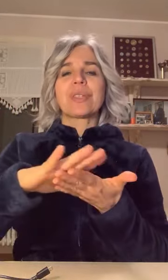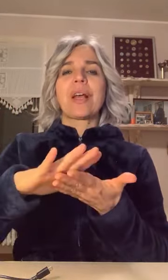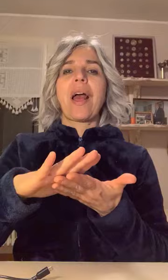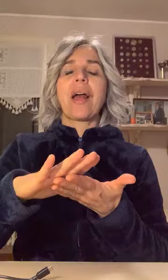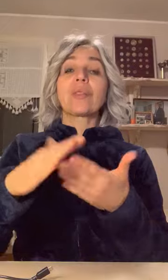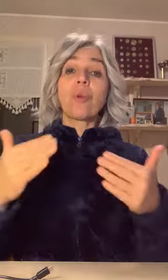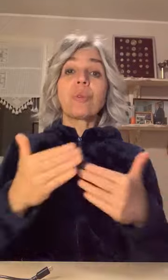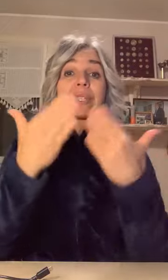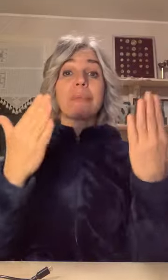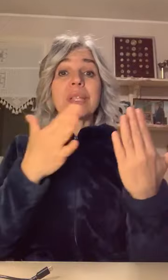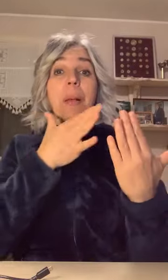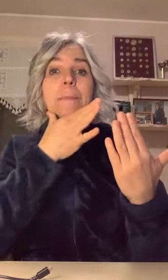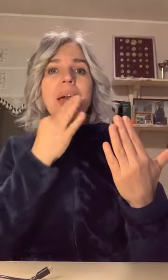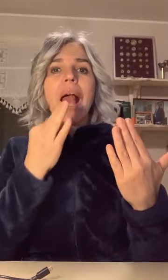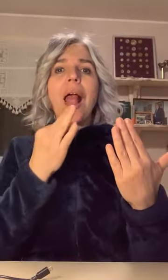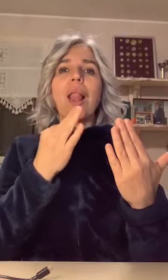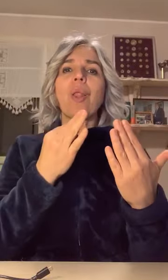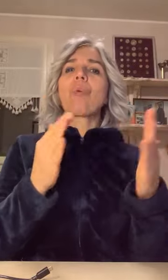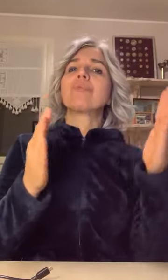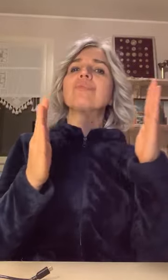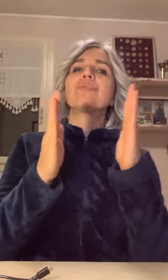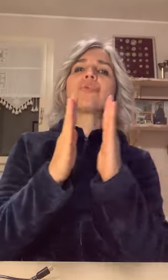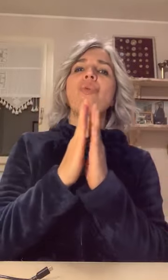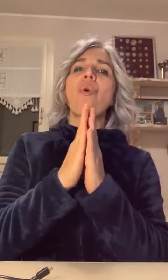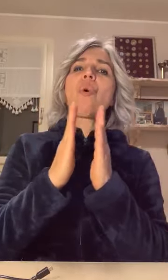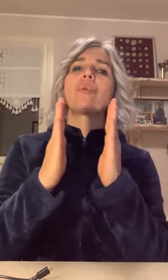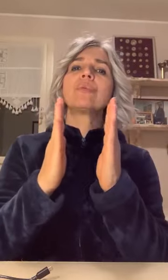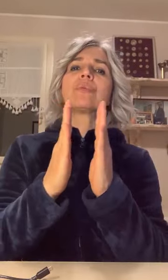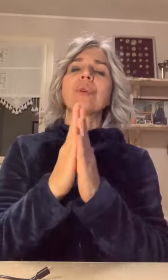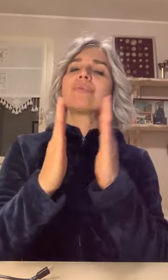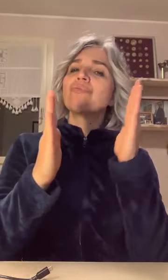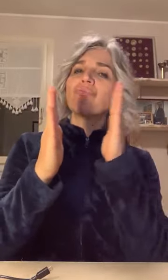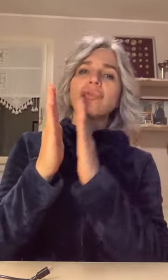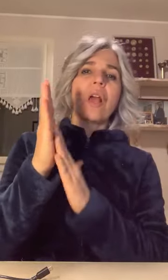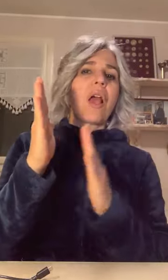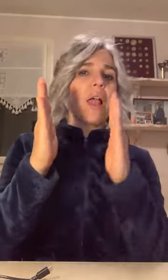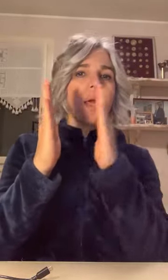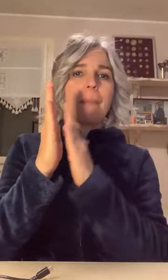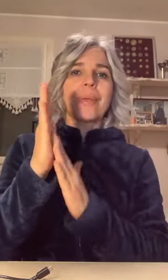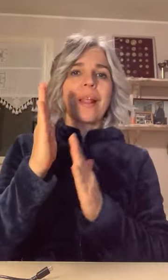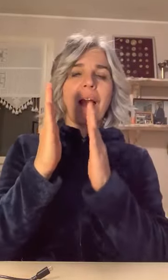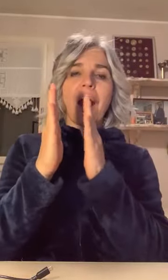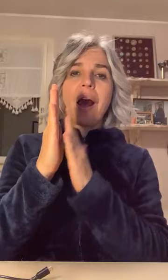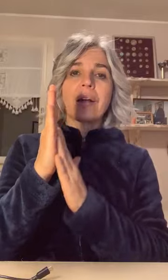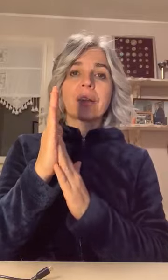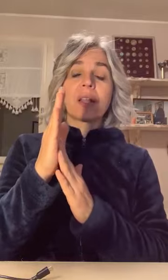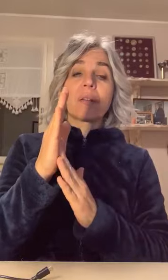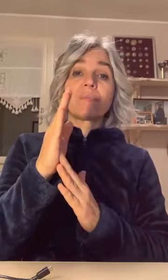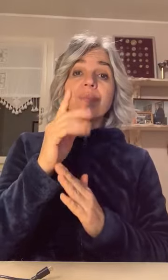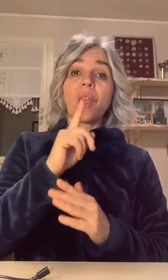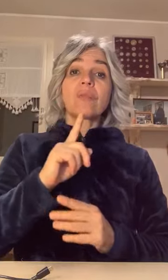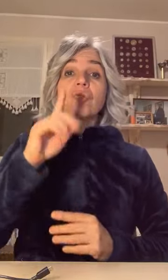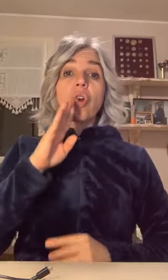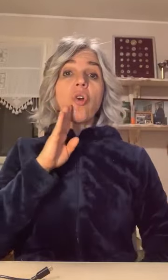culto e ascoltare il consiglio della parola di Dio, che è qualcosa di prezioso, di straordinario, il consiglio della parola di